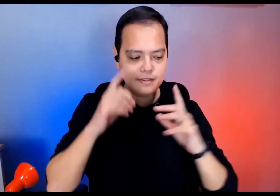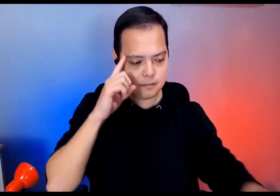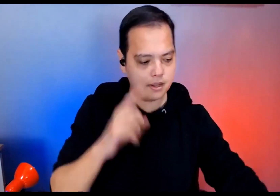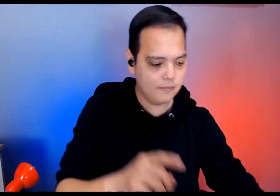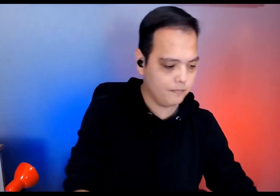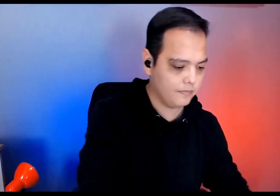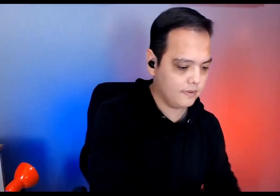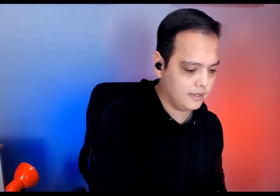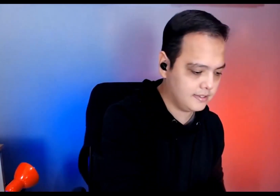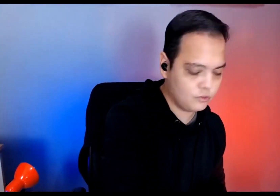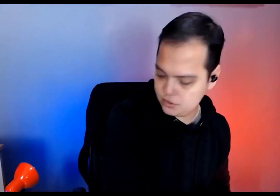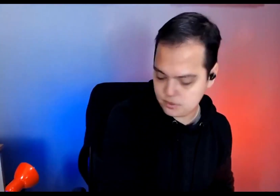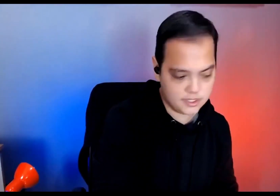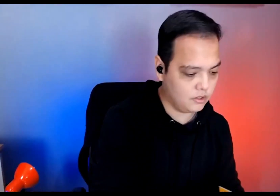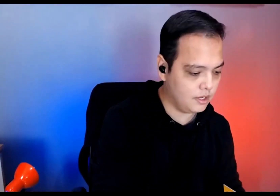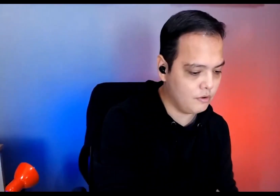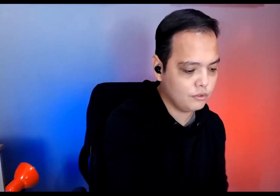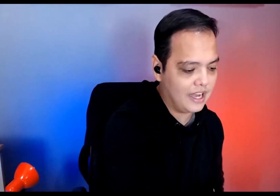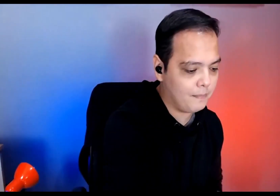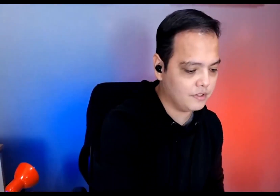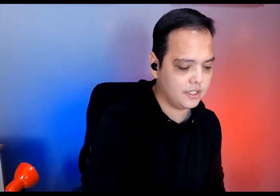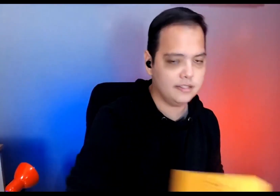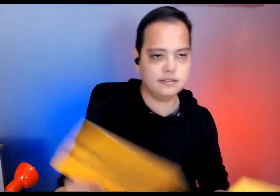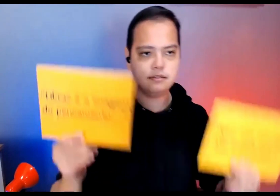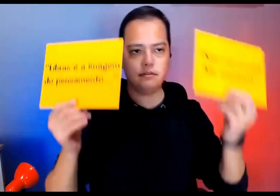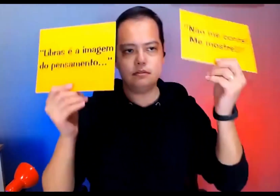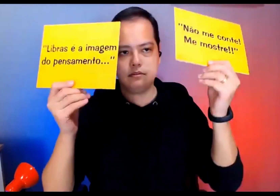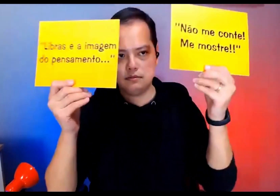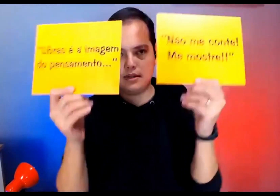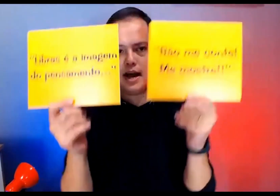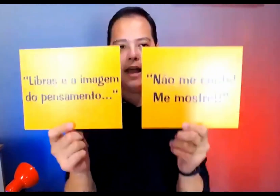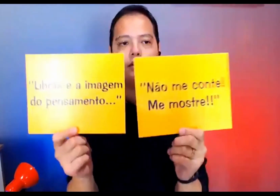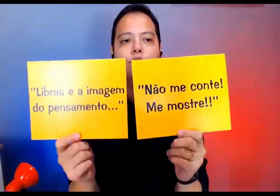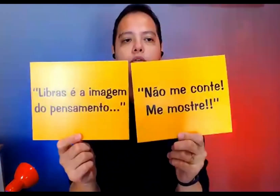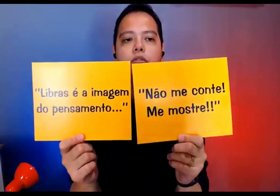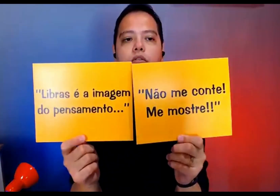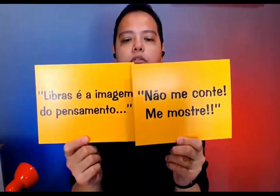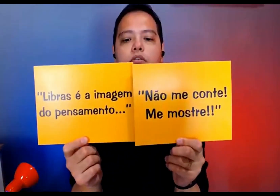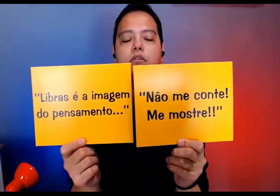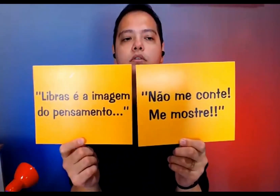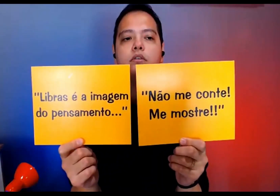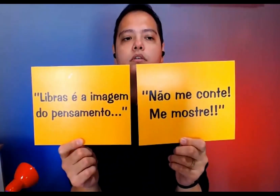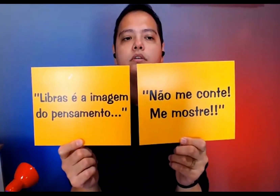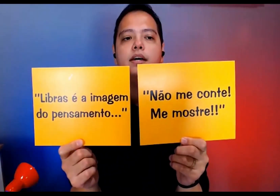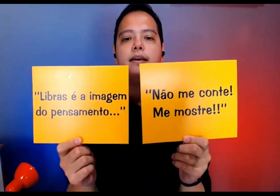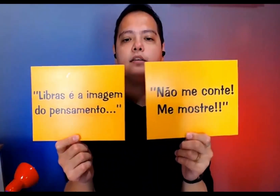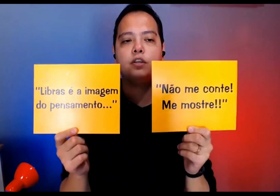lembra, essas duas coisas aqui, ó, que vão mudar para vocês a regra do jogo. Se eu tivesse um poder